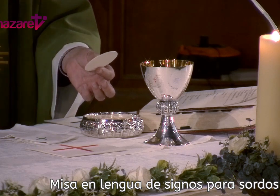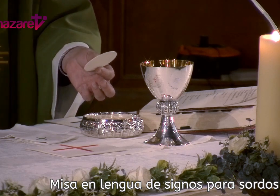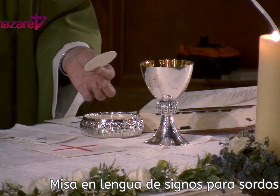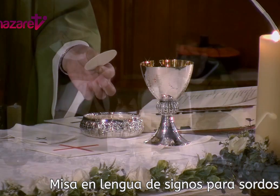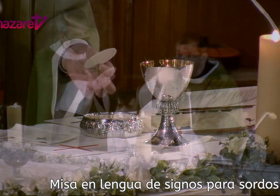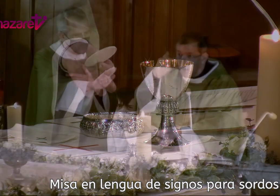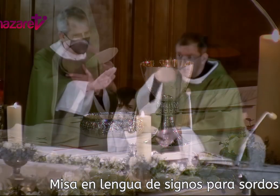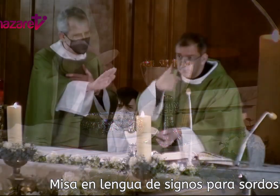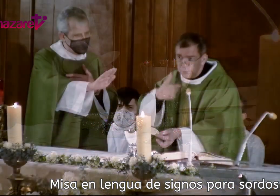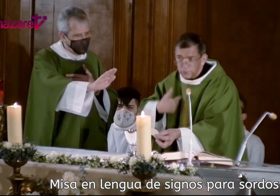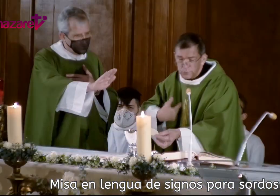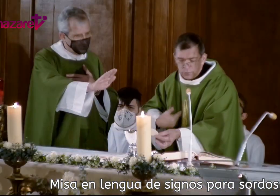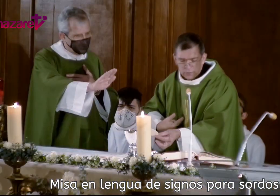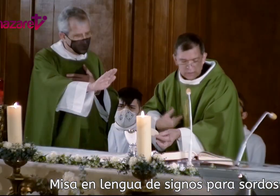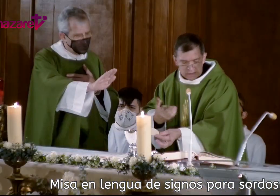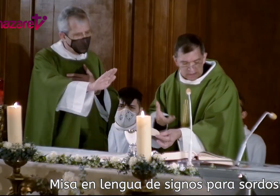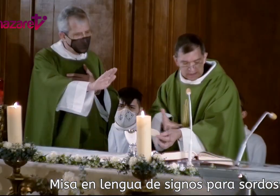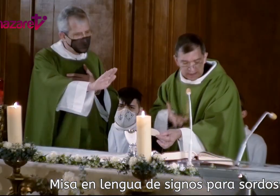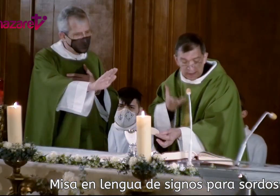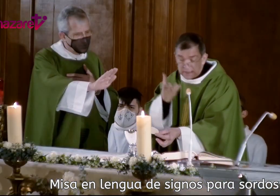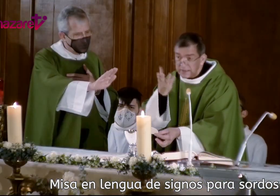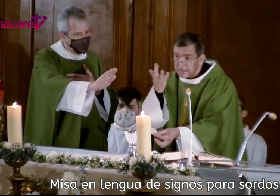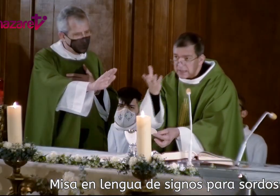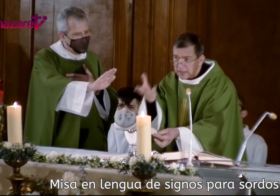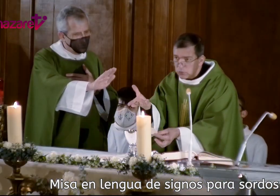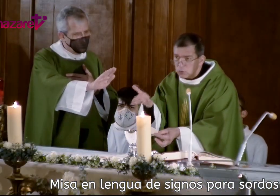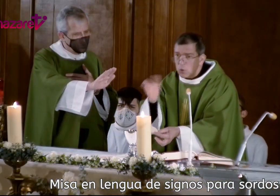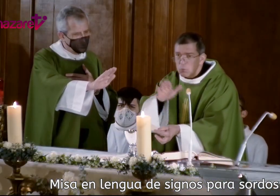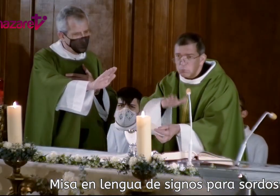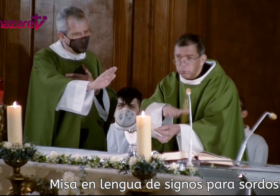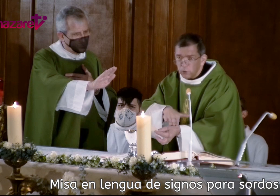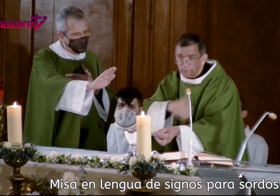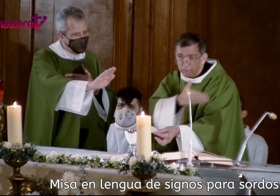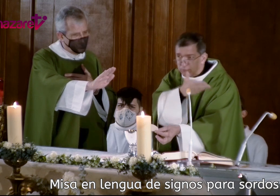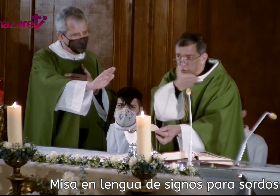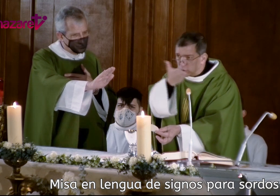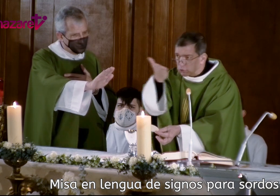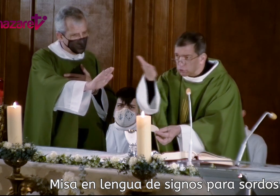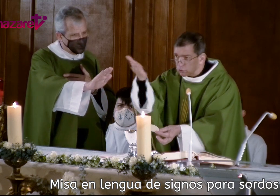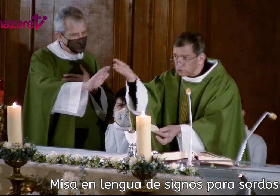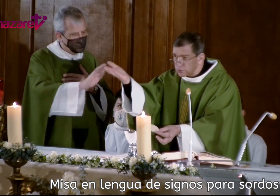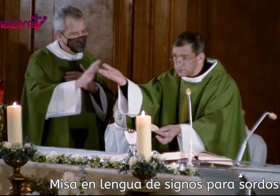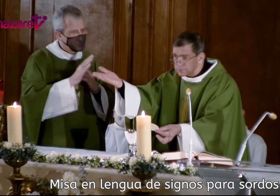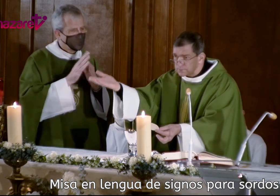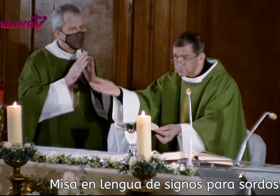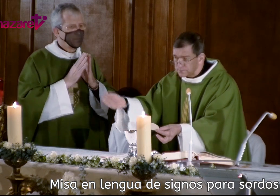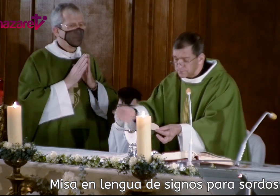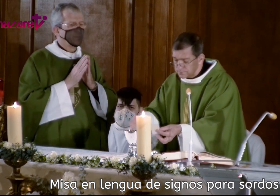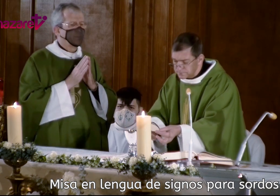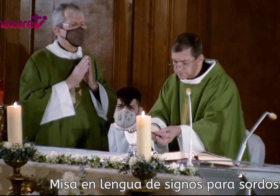mi cuerpo que será entregado por vosotros.